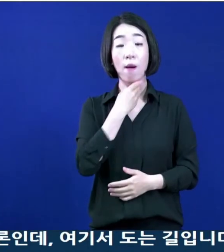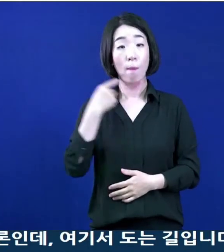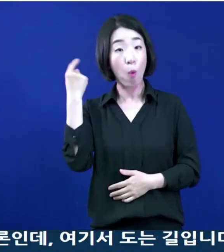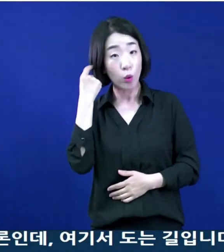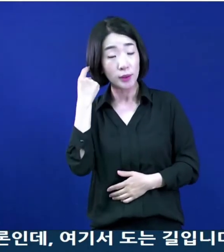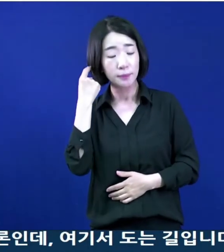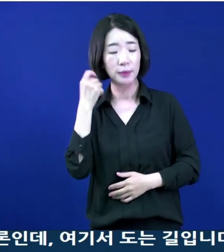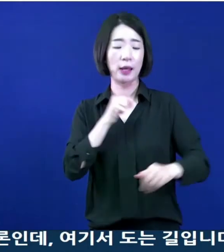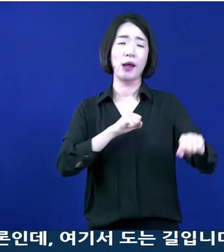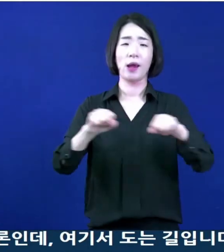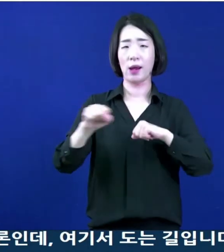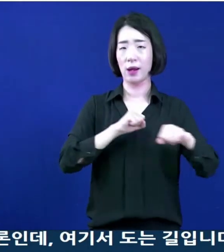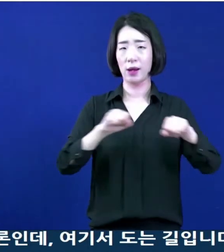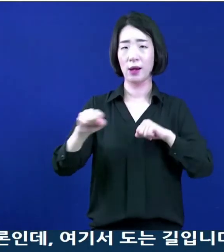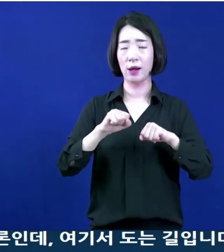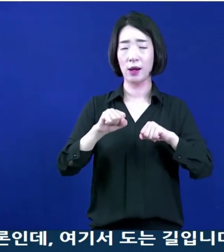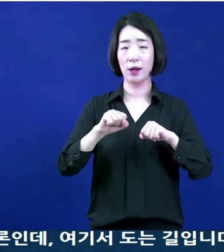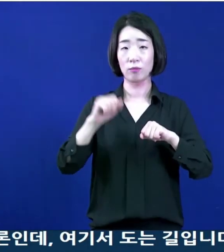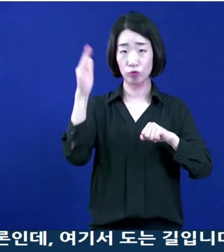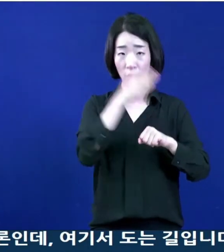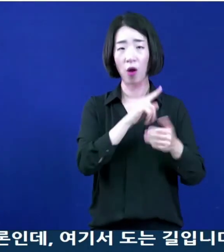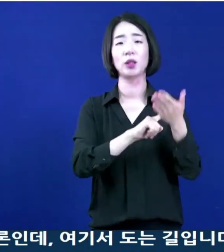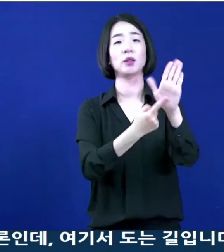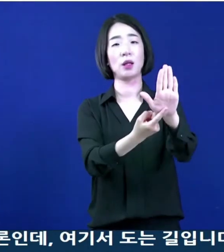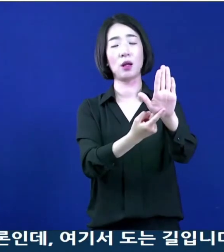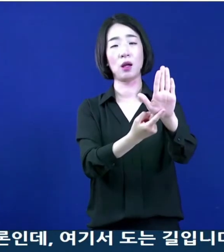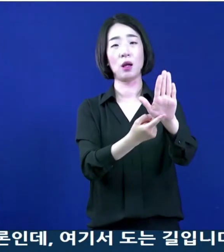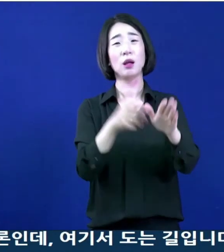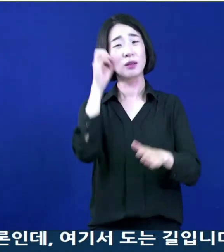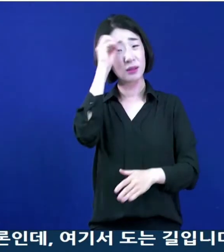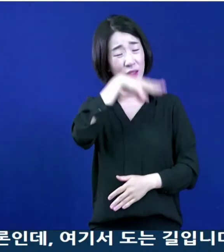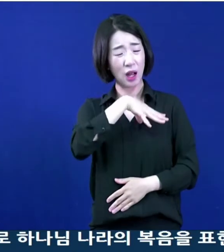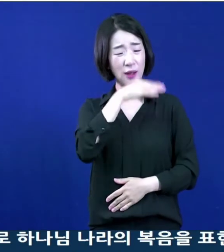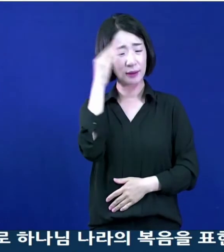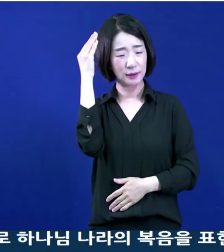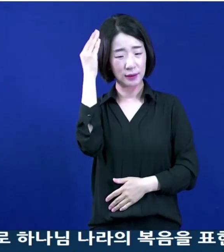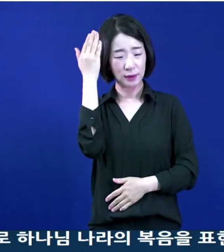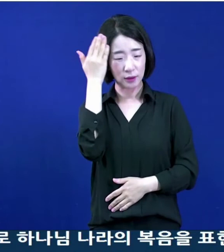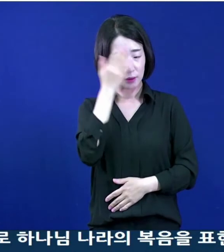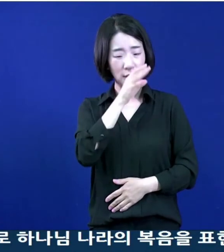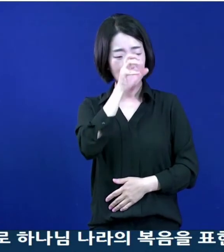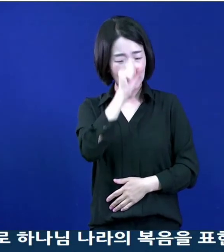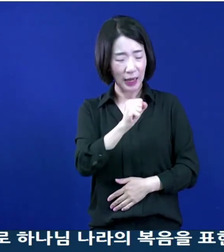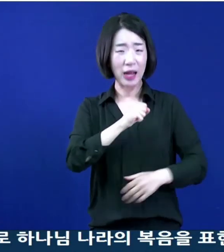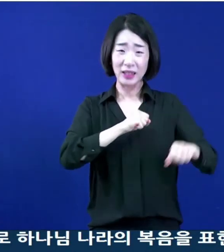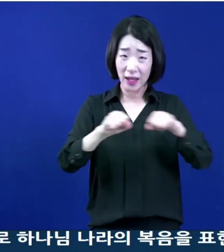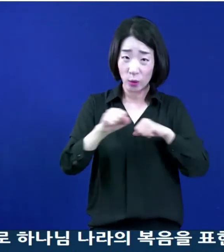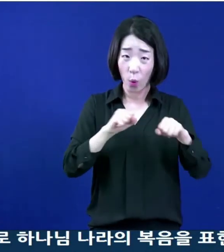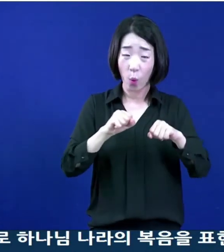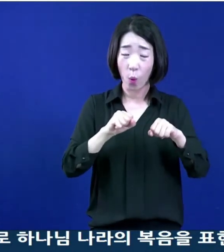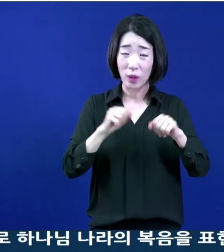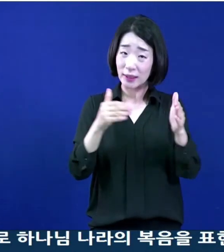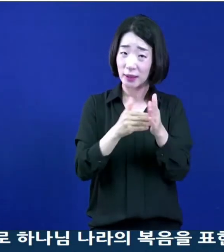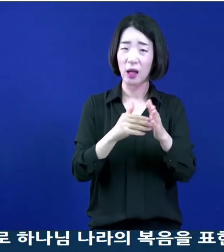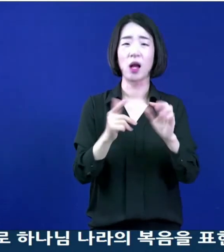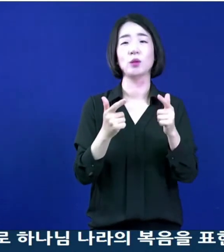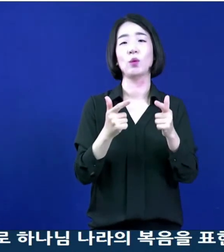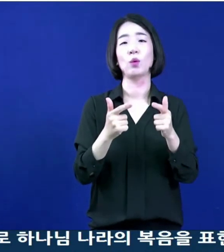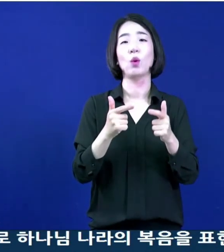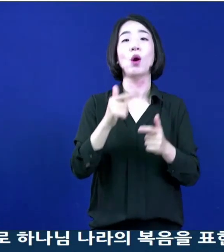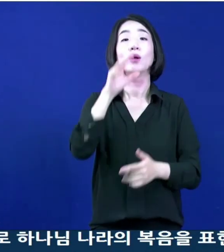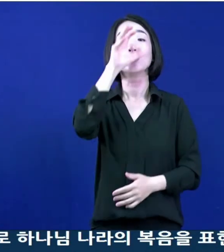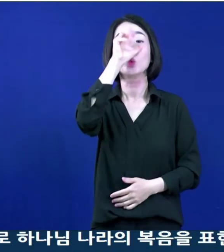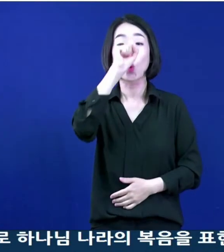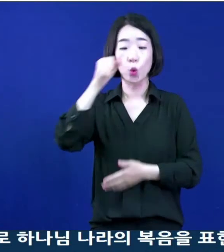나타나요. 그리고 그냥 하나의 착한 행위가 아니라 사람들에게 길을 제시하는